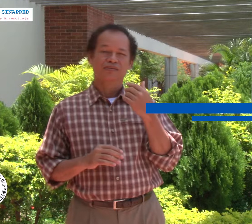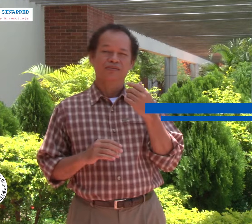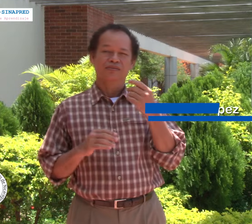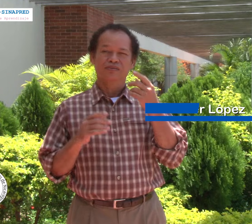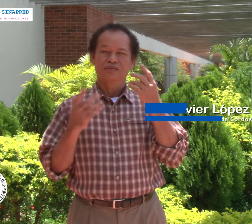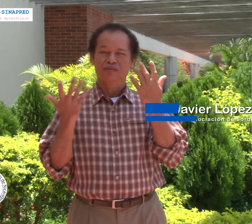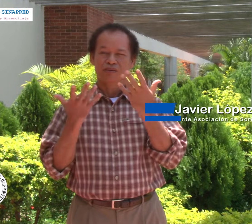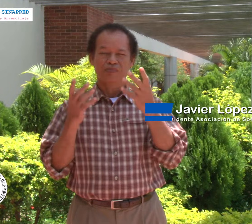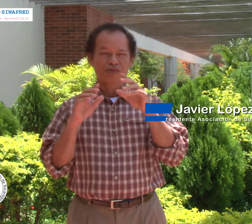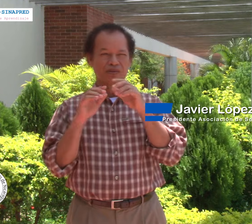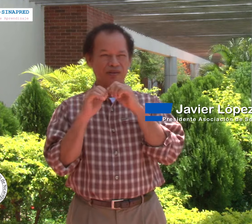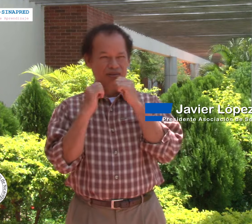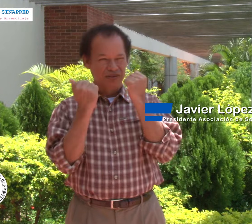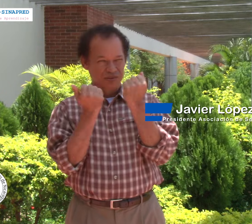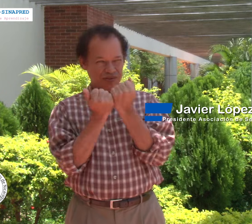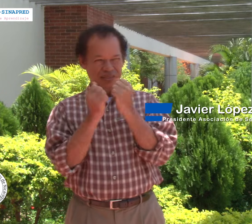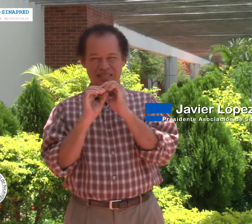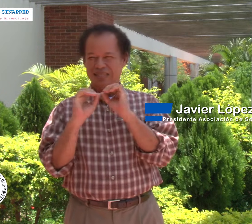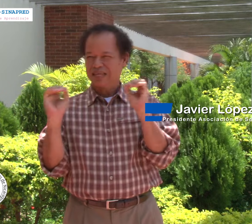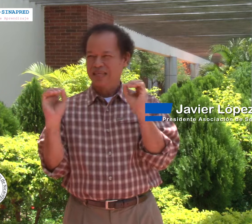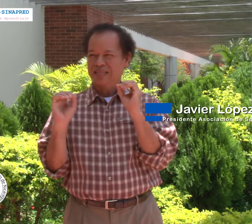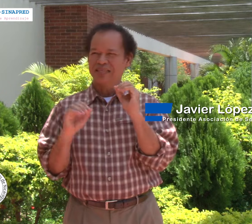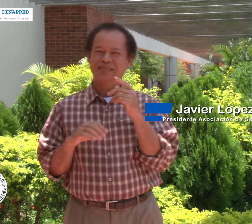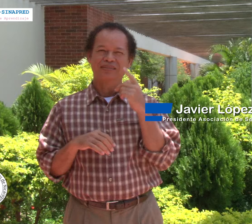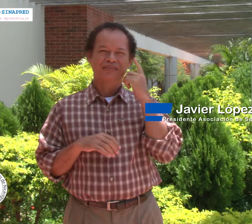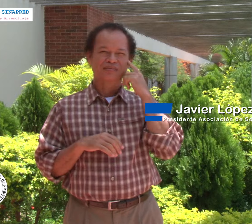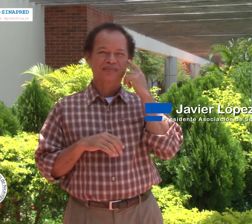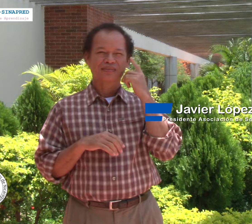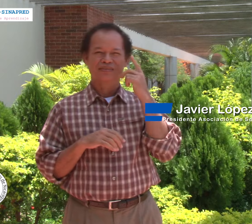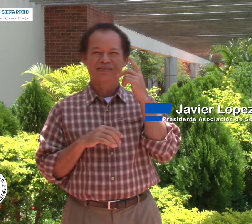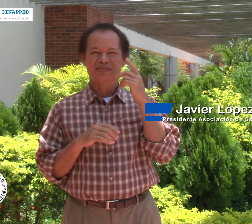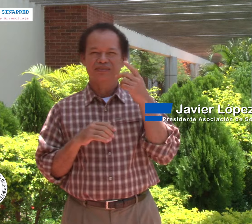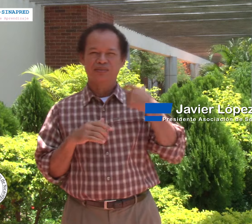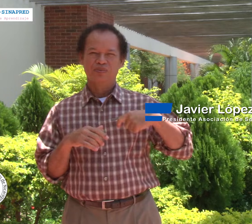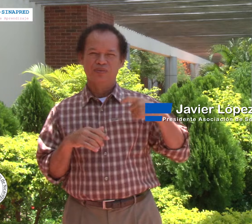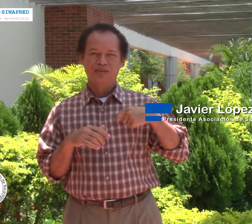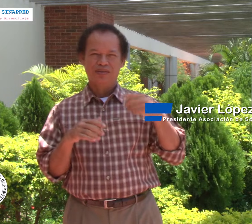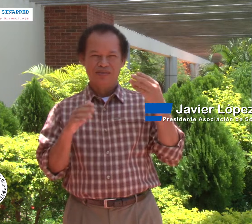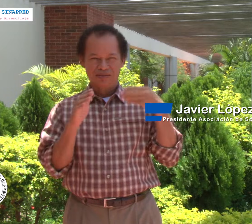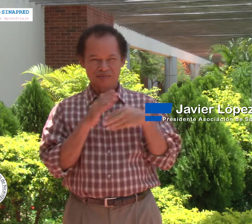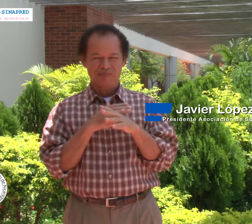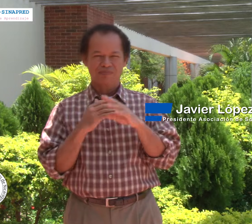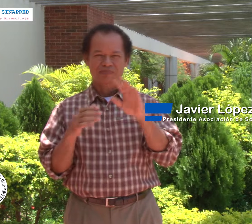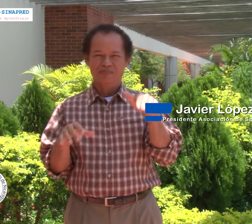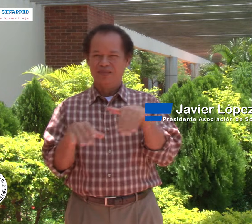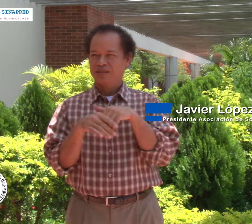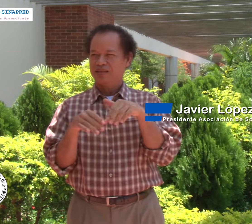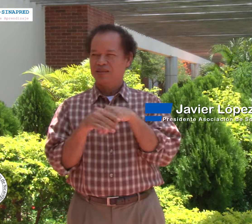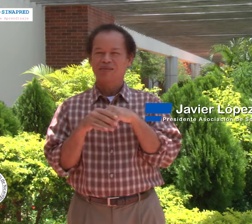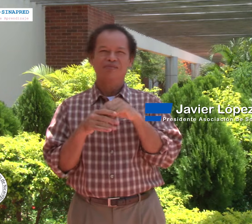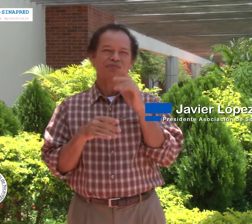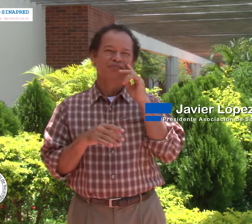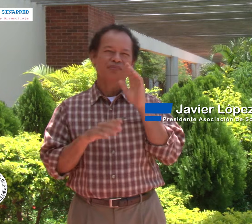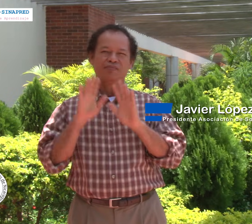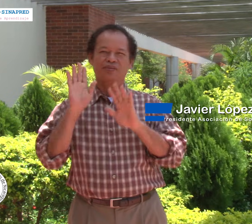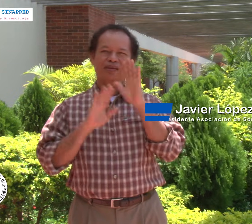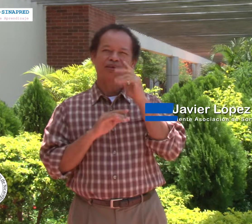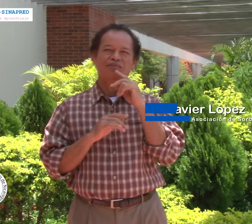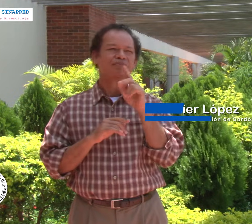Anteriormente, para iniciar, no había ni asociación, pero tampoco asistíamos a la